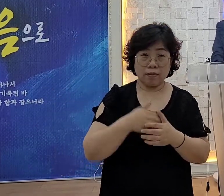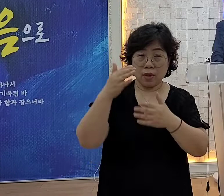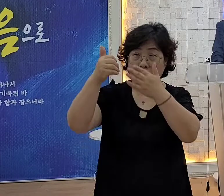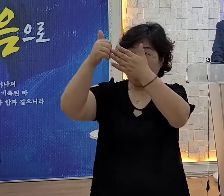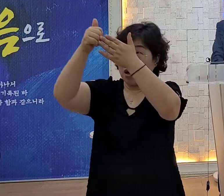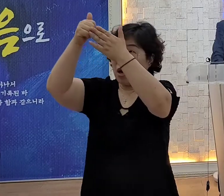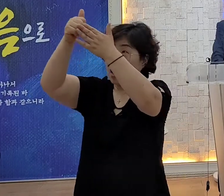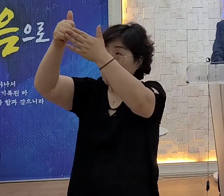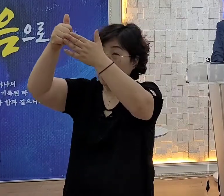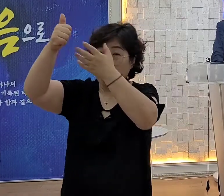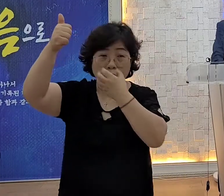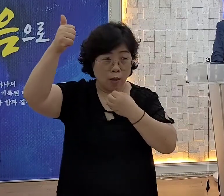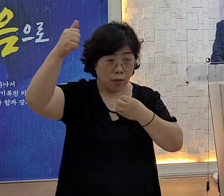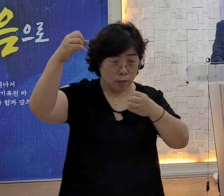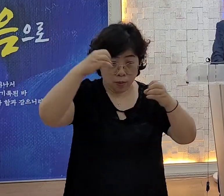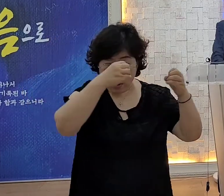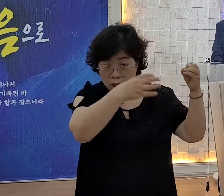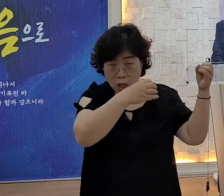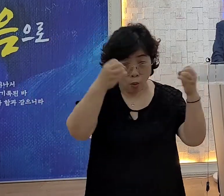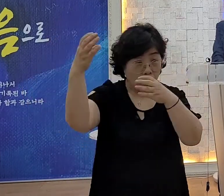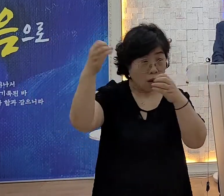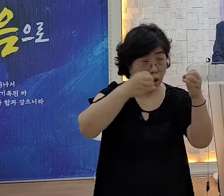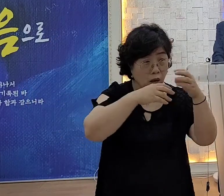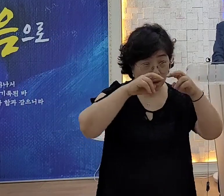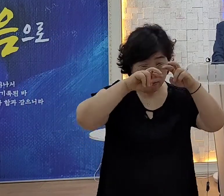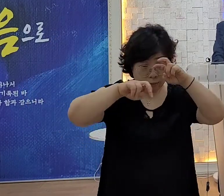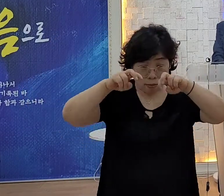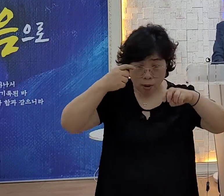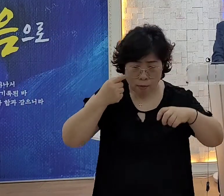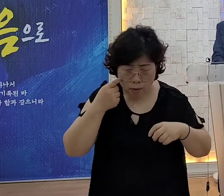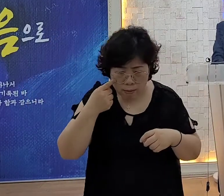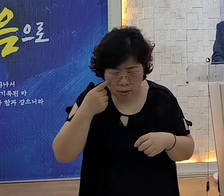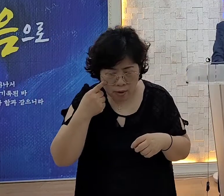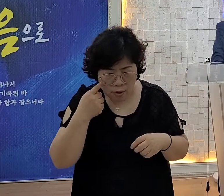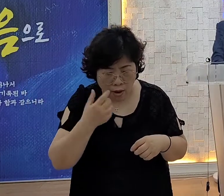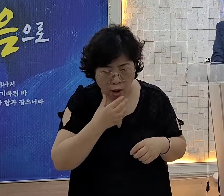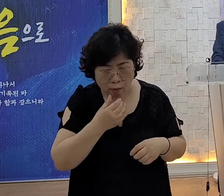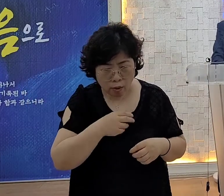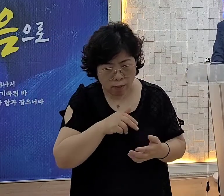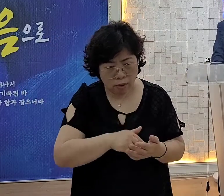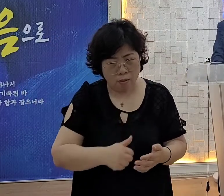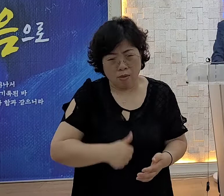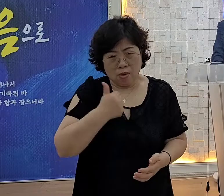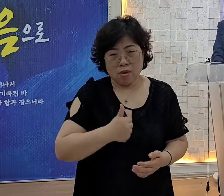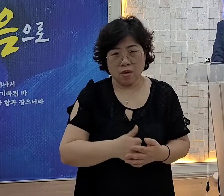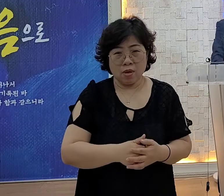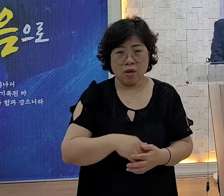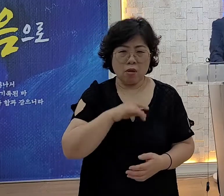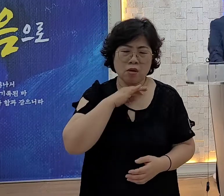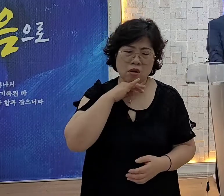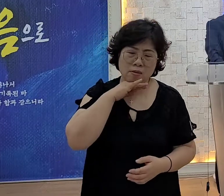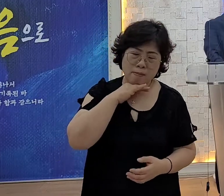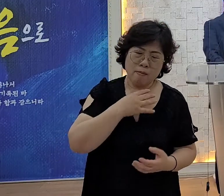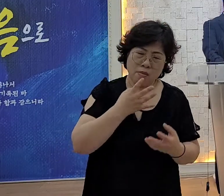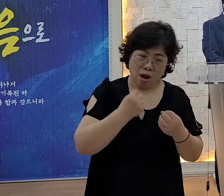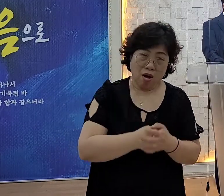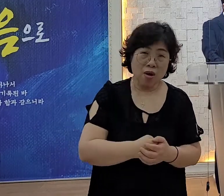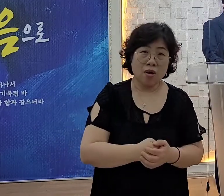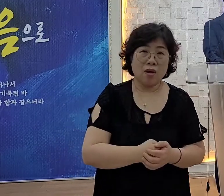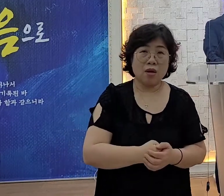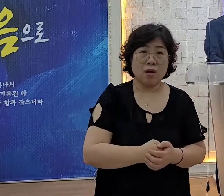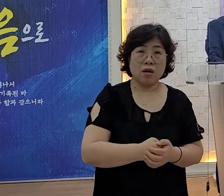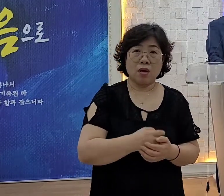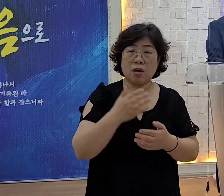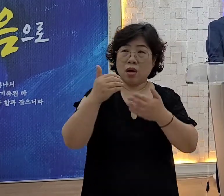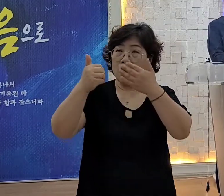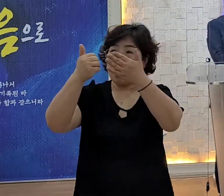괴로움을 토로하고 있는 지금 장면입니다. 내가 지금 나이가 80이 넘었습니다. 하나님. 이 말이. 내가 하나님 나에게